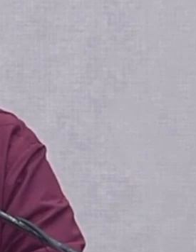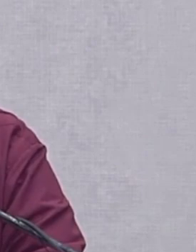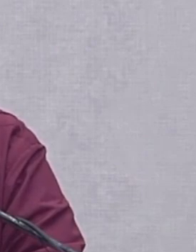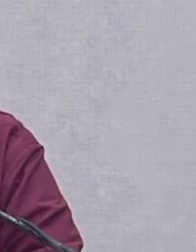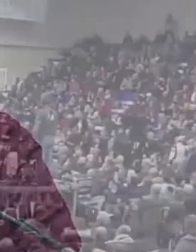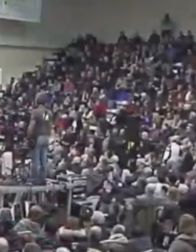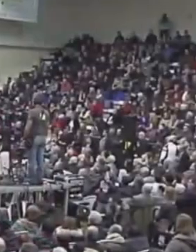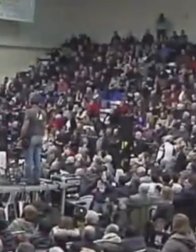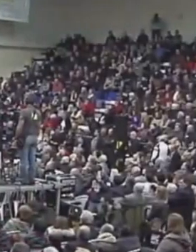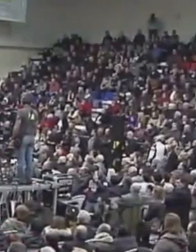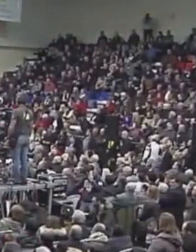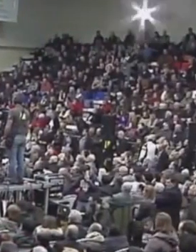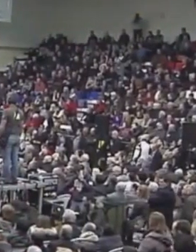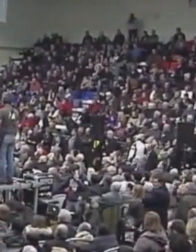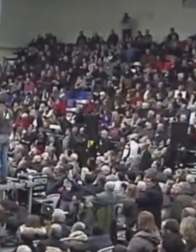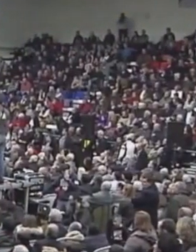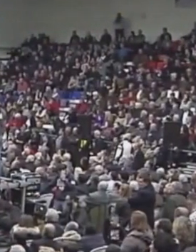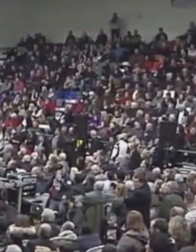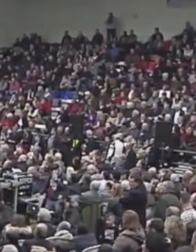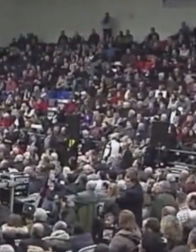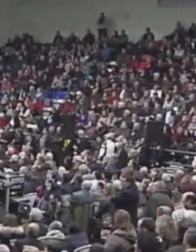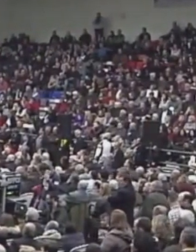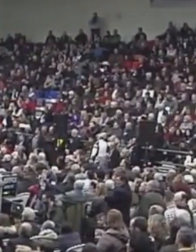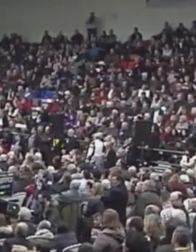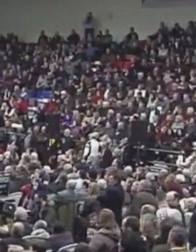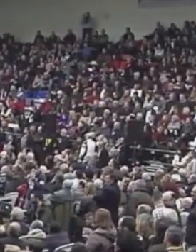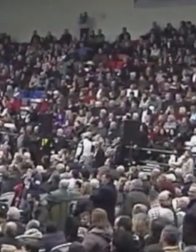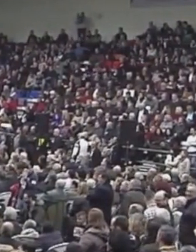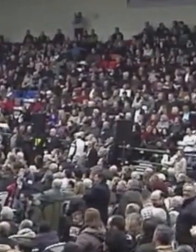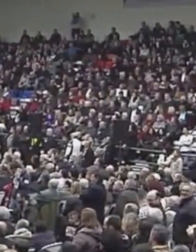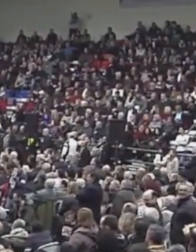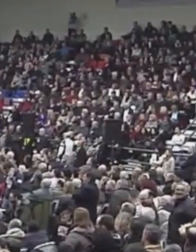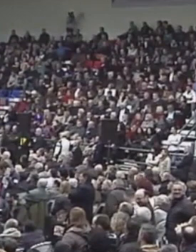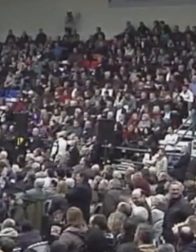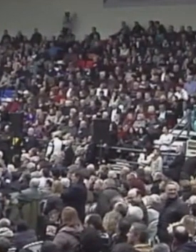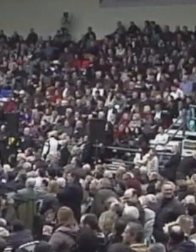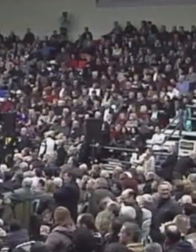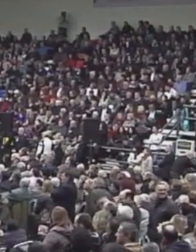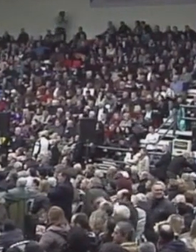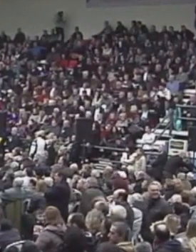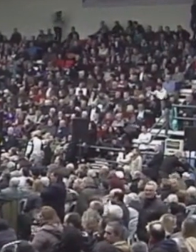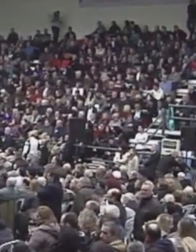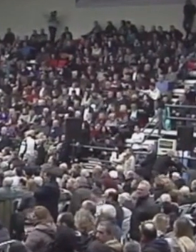και ξέρω επίσης ότι ο καθένας από εσάς έχει να πει περισσότερα.